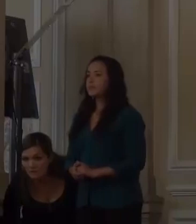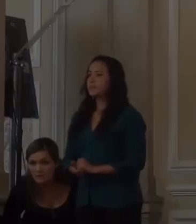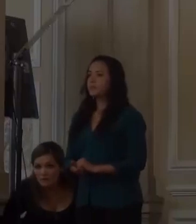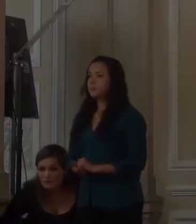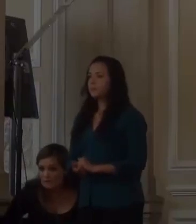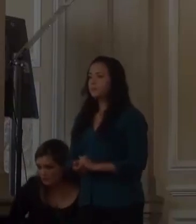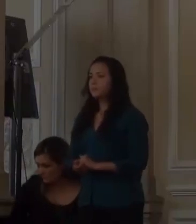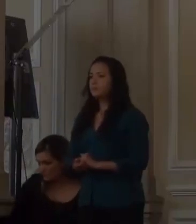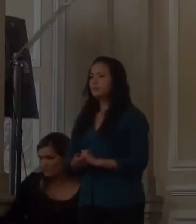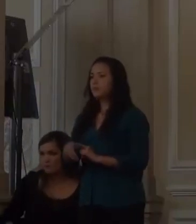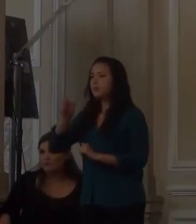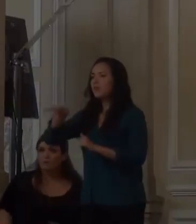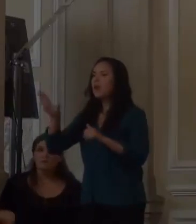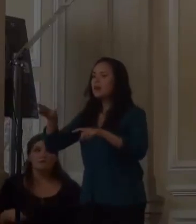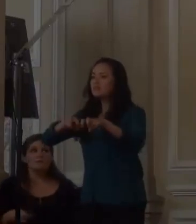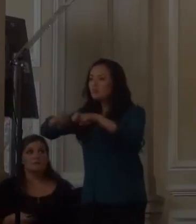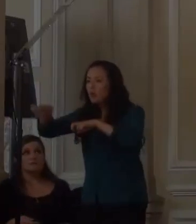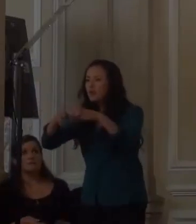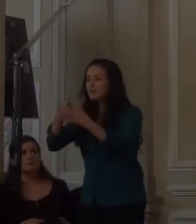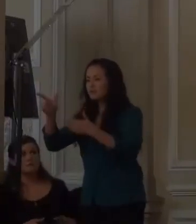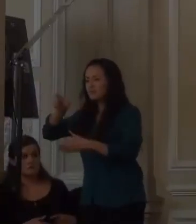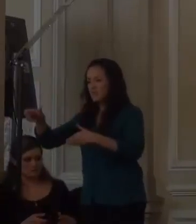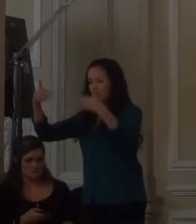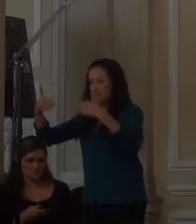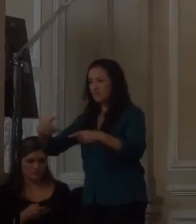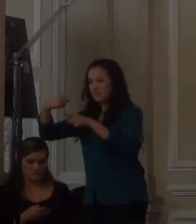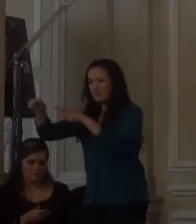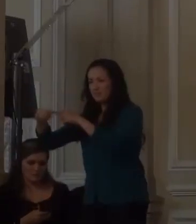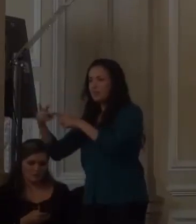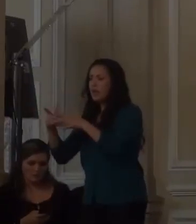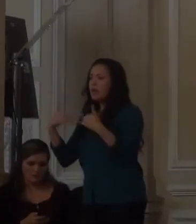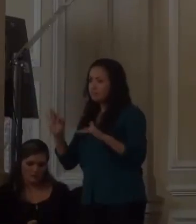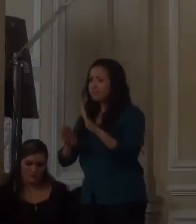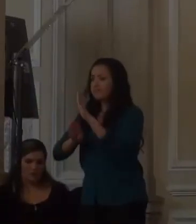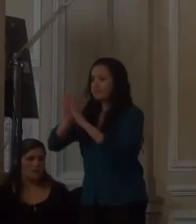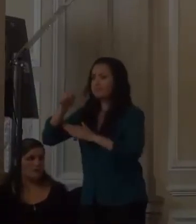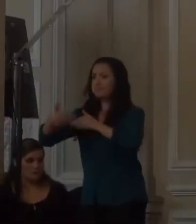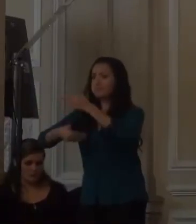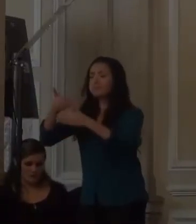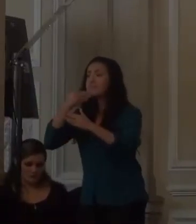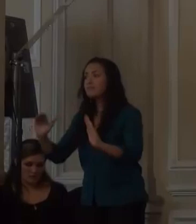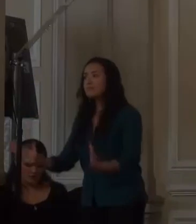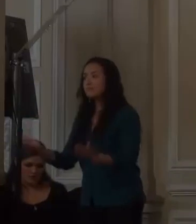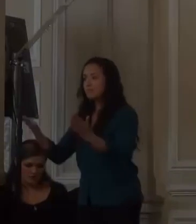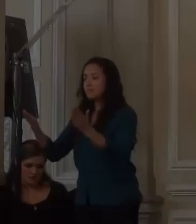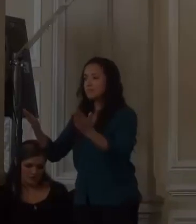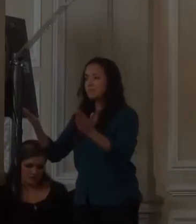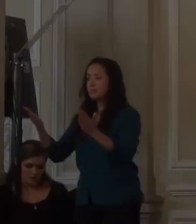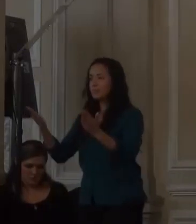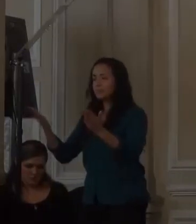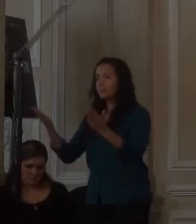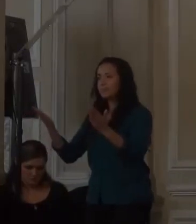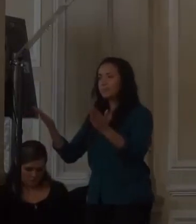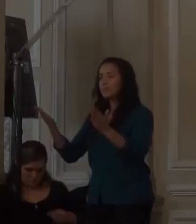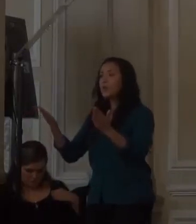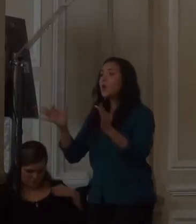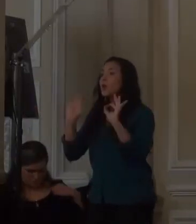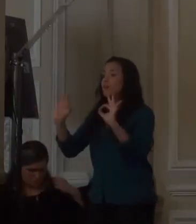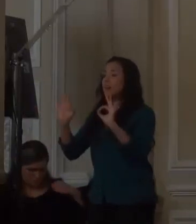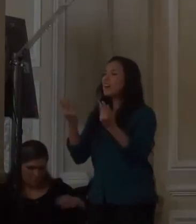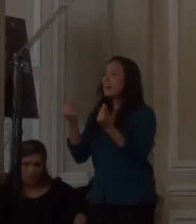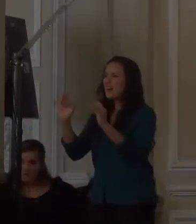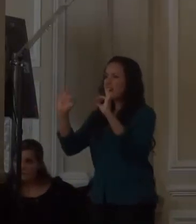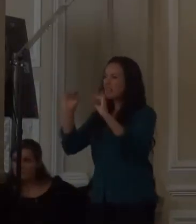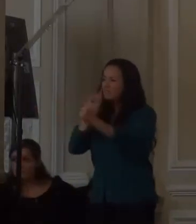visuales. A pesar de que hemos avanzado, estamos en mora de asegurarles una verdadera calidad de vida para